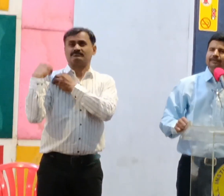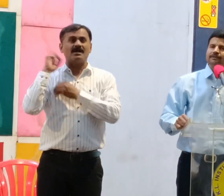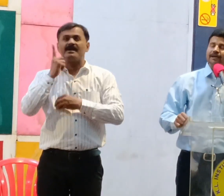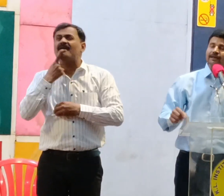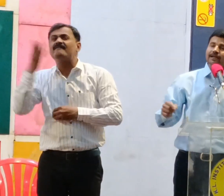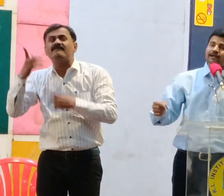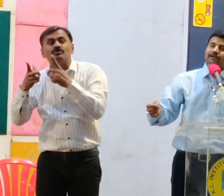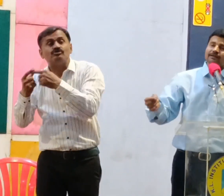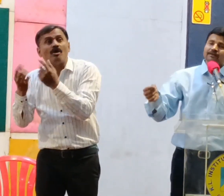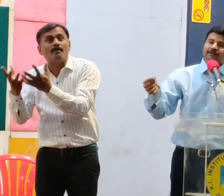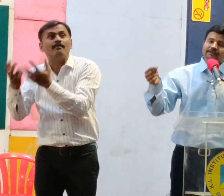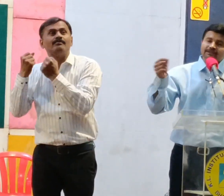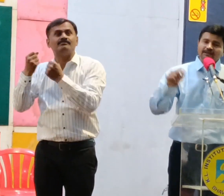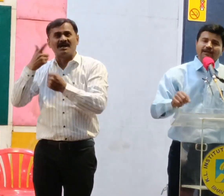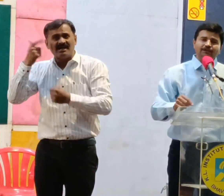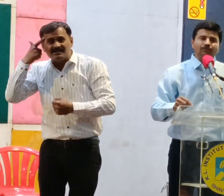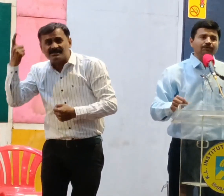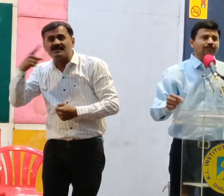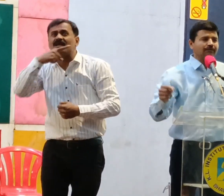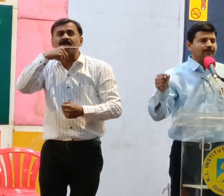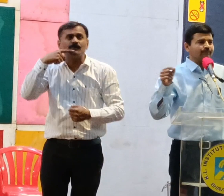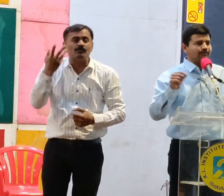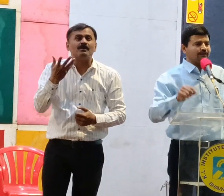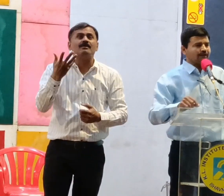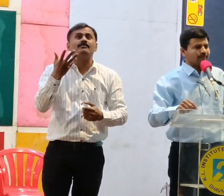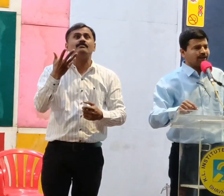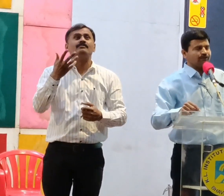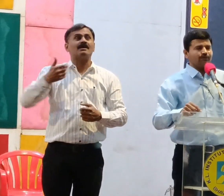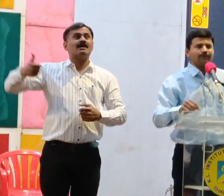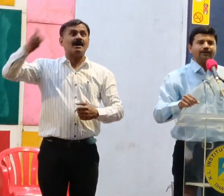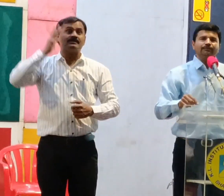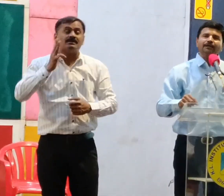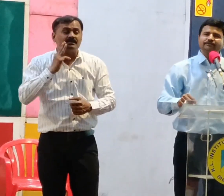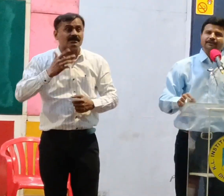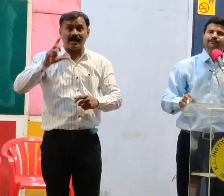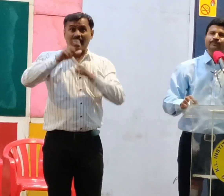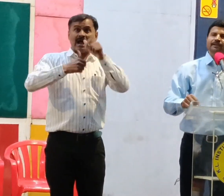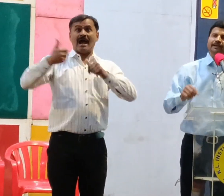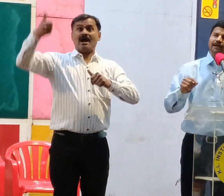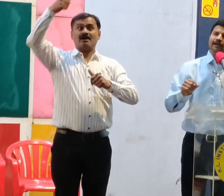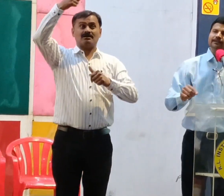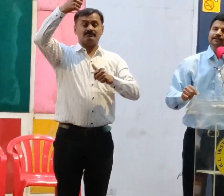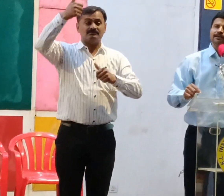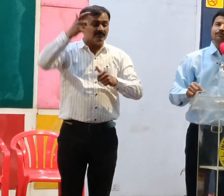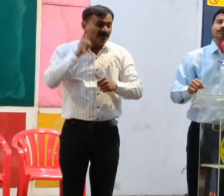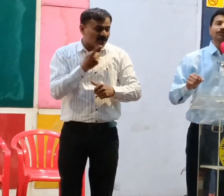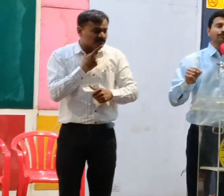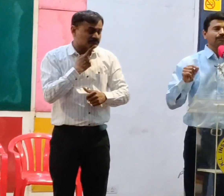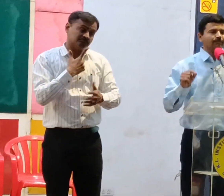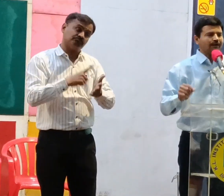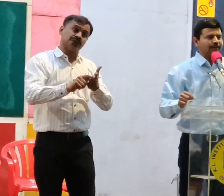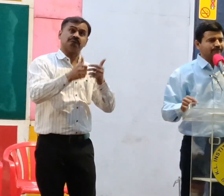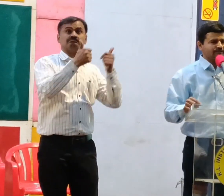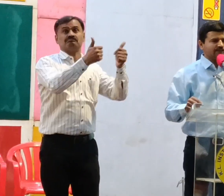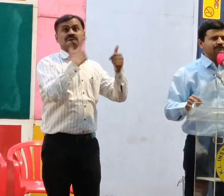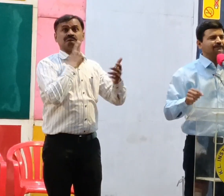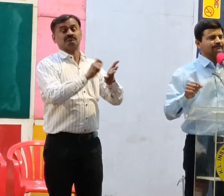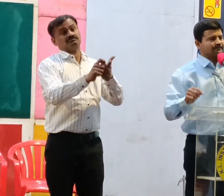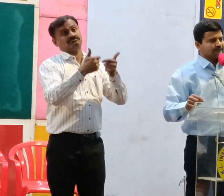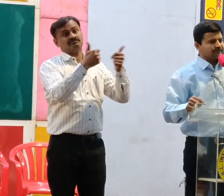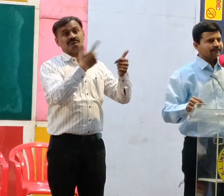ને ત્યાંના અધિકારીઓ કંપનીના માલિકો પણ એમ કહે છે કે આ દીકરાઓ પ્રમાણિક